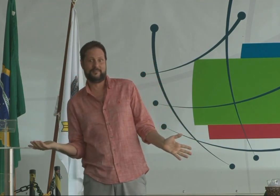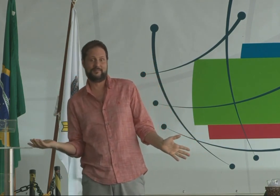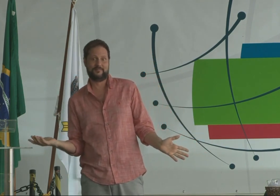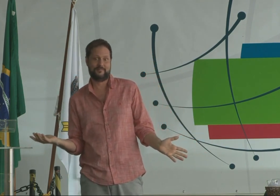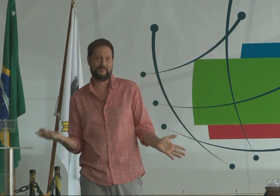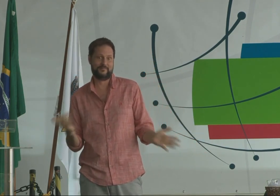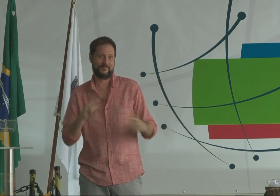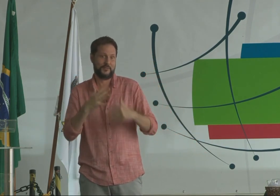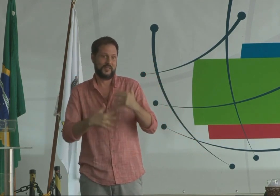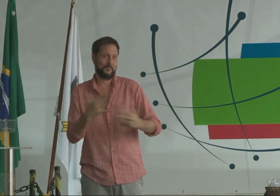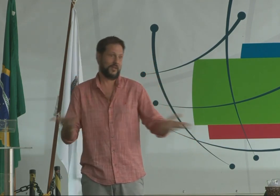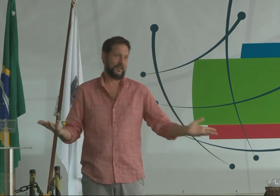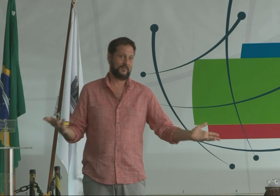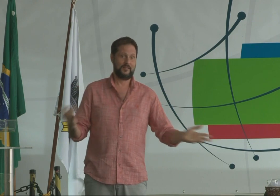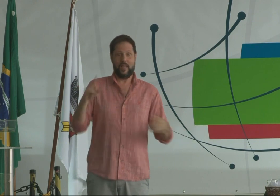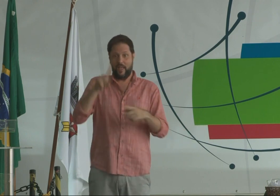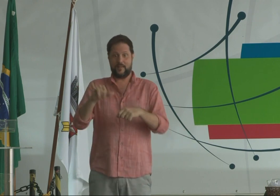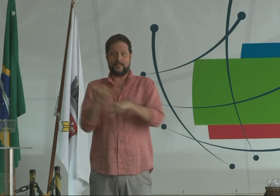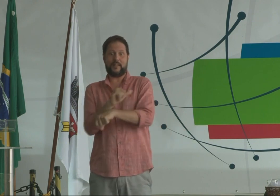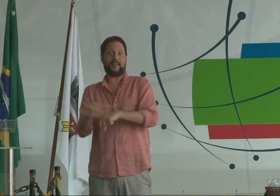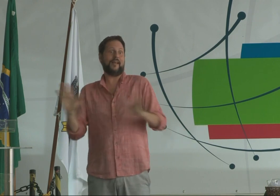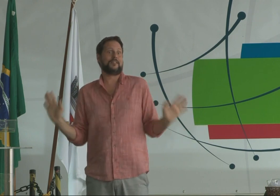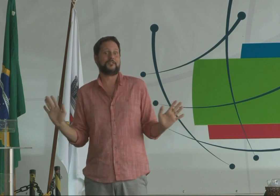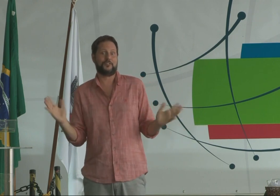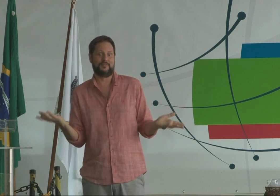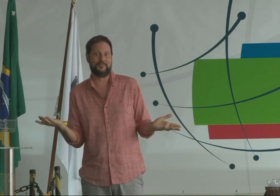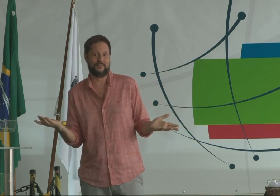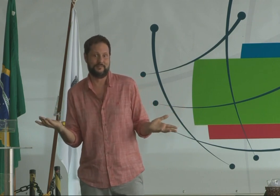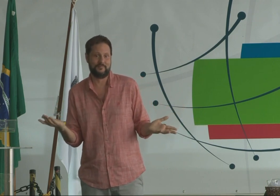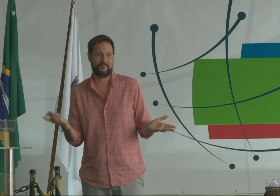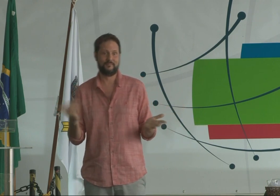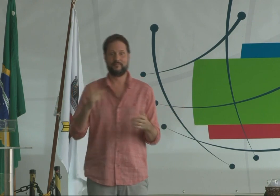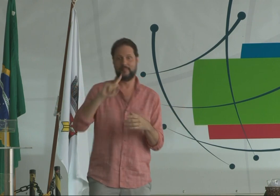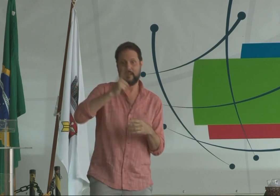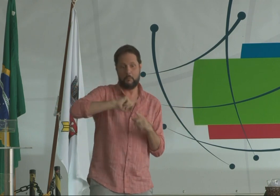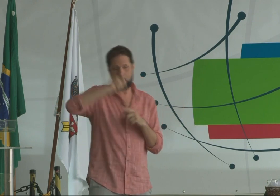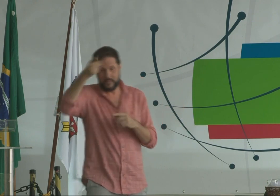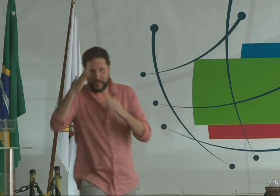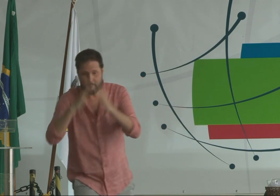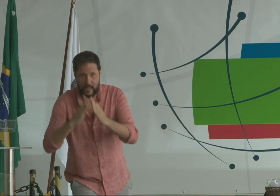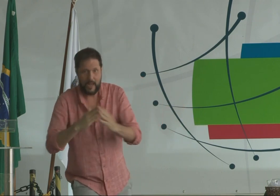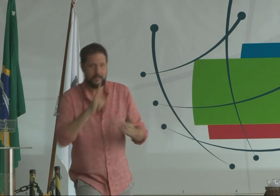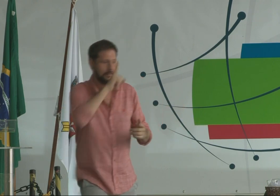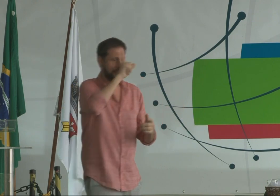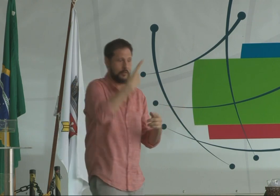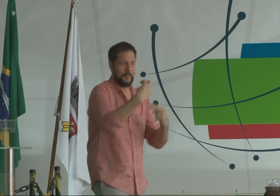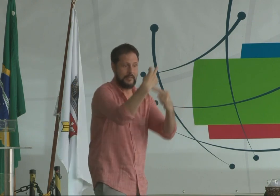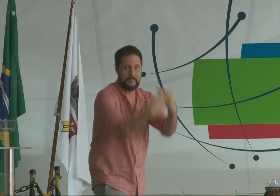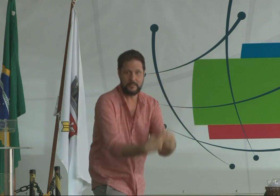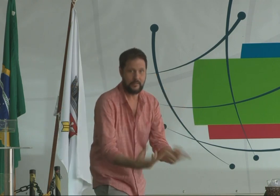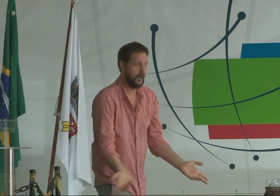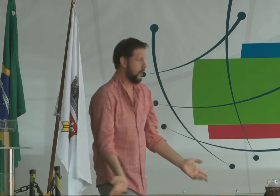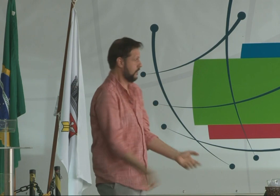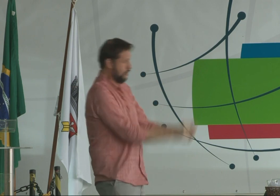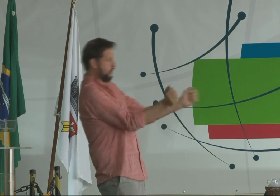É. isso, o fato de eu, por exemplo, eu acho que ela não comecei que parar a menina com elas no negócio. Foi uma estratégia que ela pensou pra tentar me seguir naquele espaço e tal.